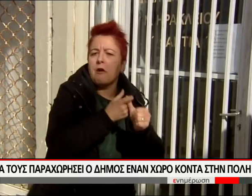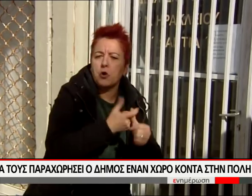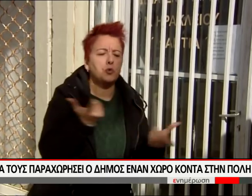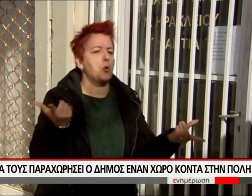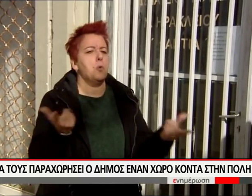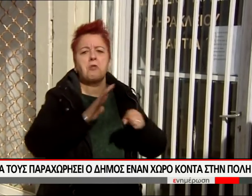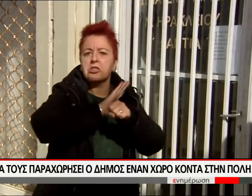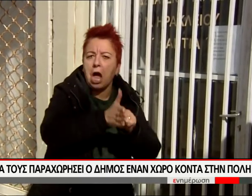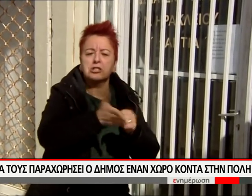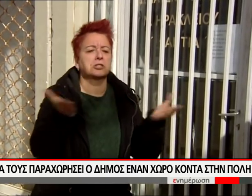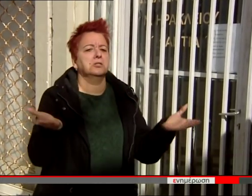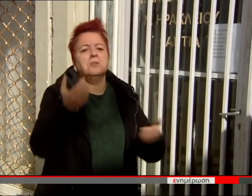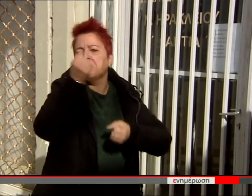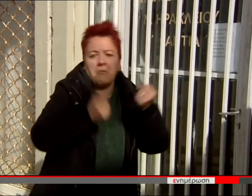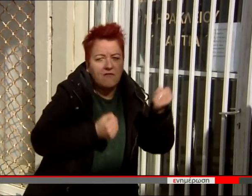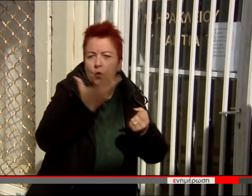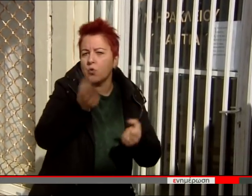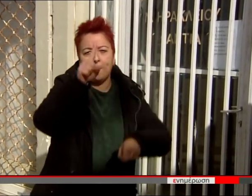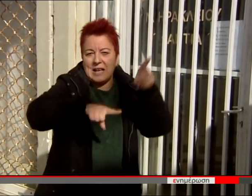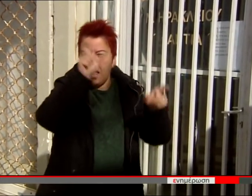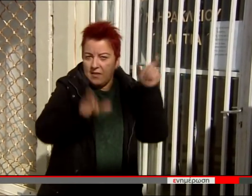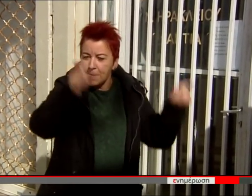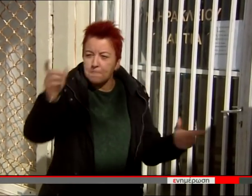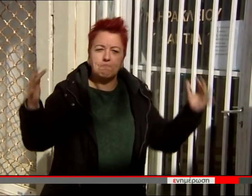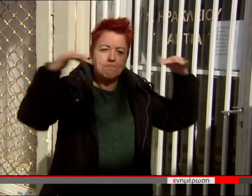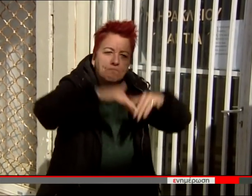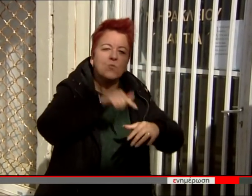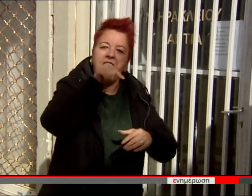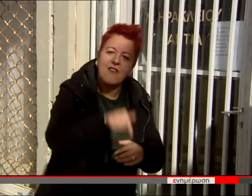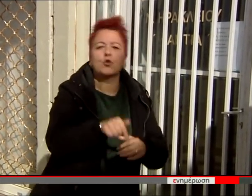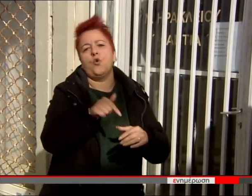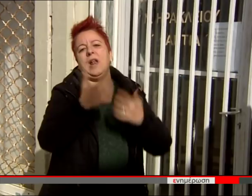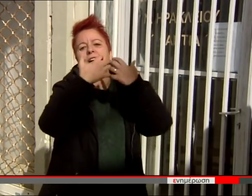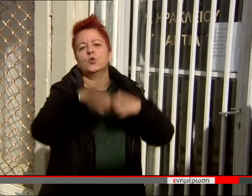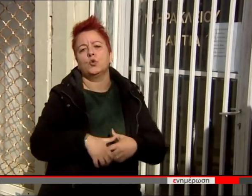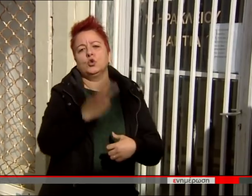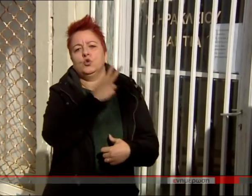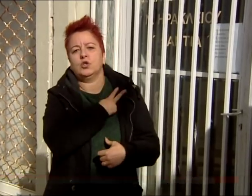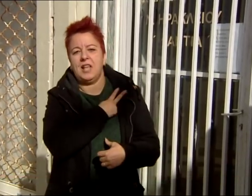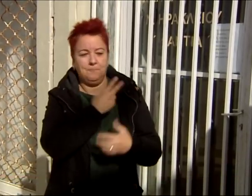να ήταν η πιο εύκολη η πρόσβαση και να μην εξαρτιέται κάποιος το αν θα έχει αυτοκίνητο για να πάει εκεί.